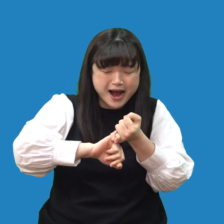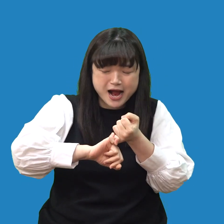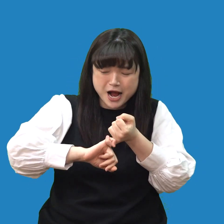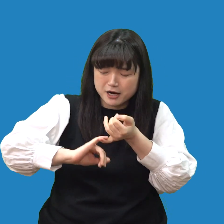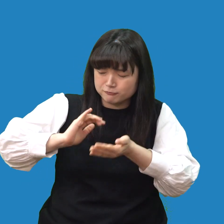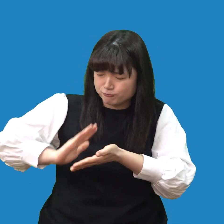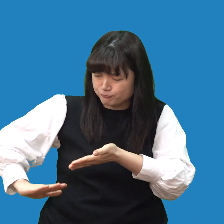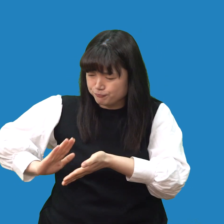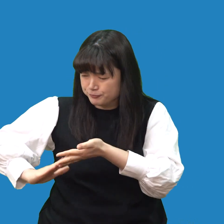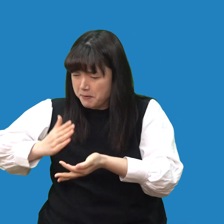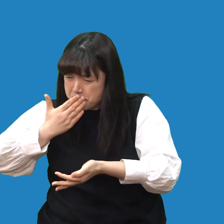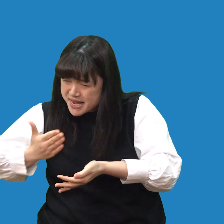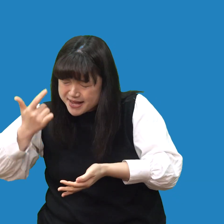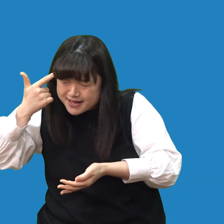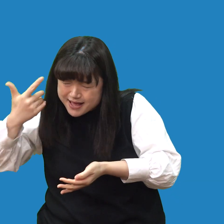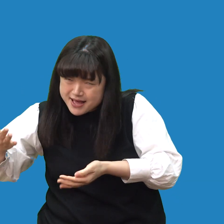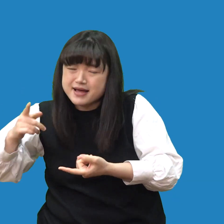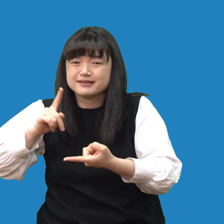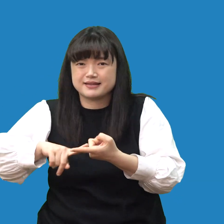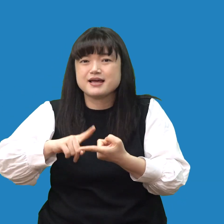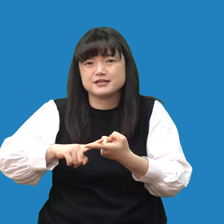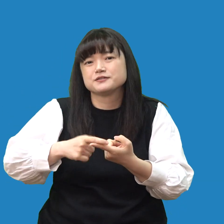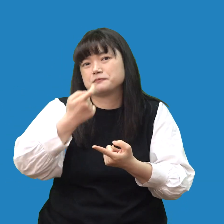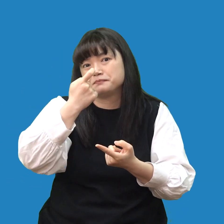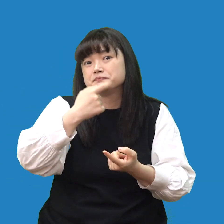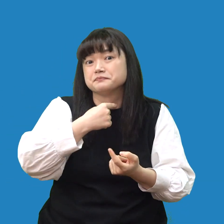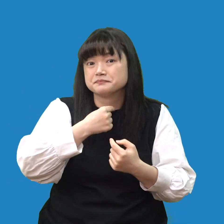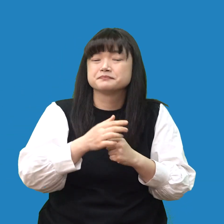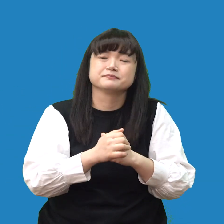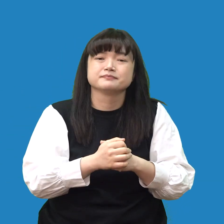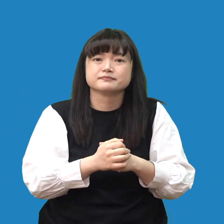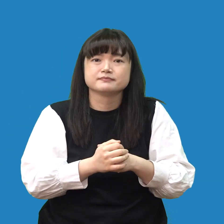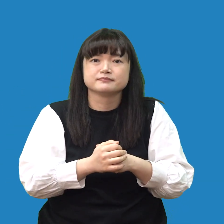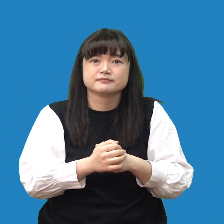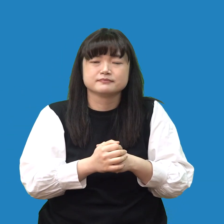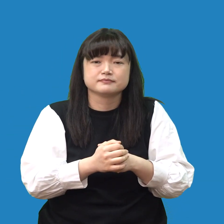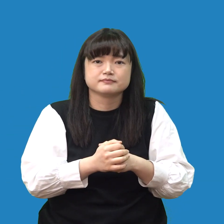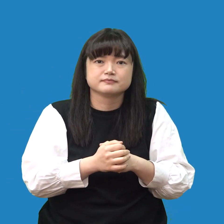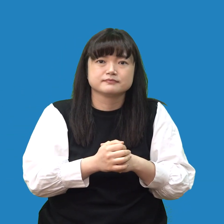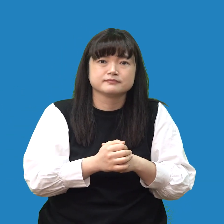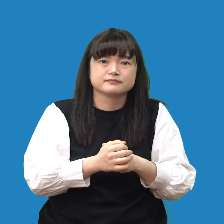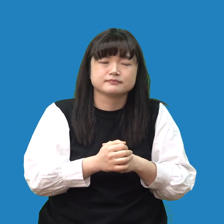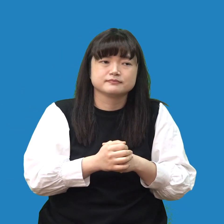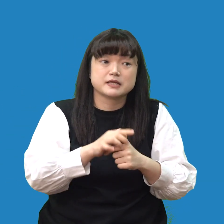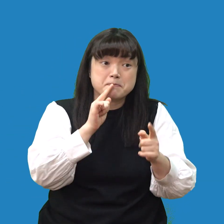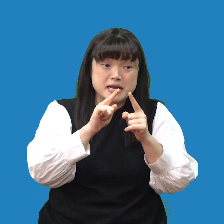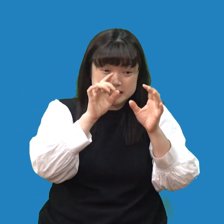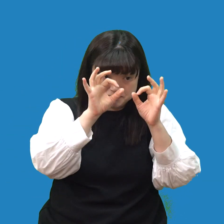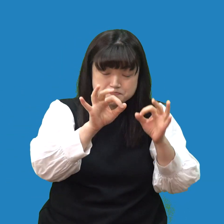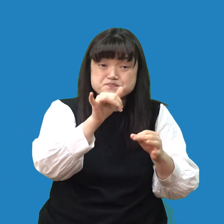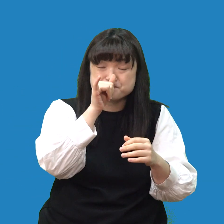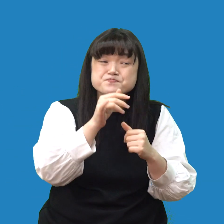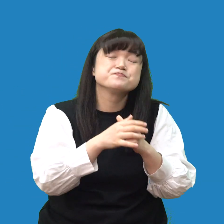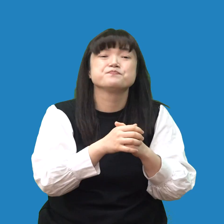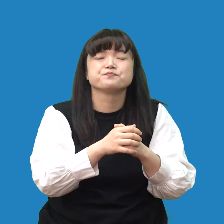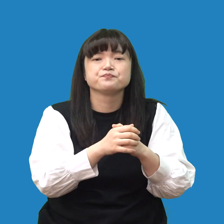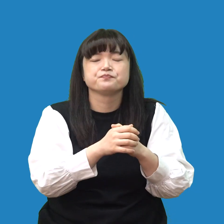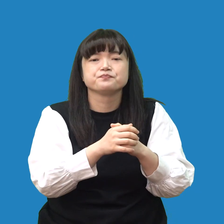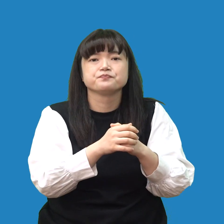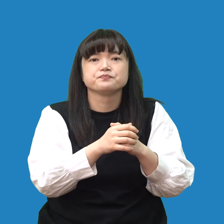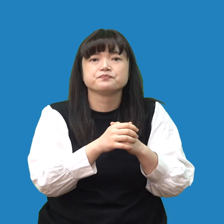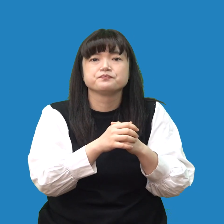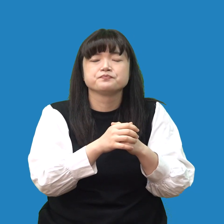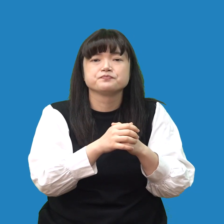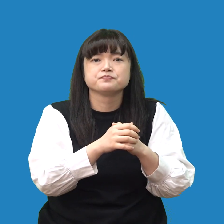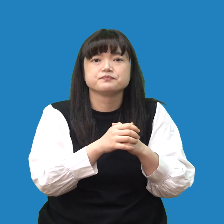수 있을까? 이제 그것을 나눌 건데요. 오늘 본문 6절 이하가 그 단서를 우리에게 말씀해